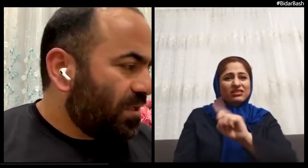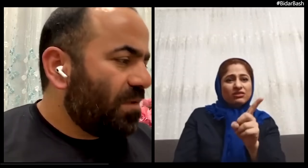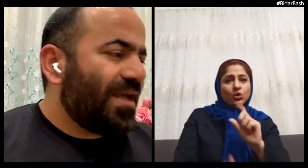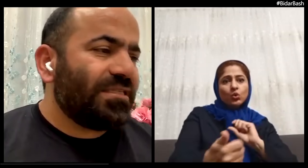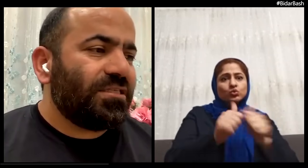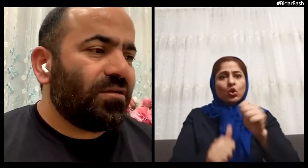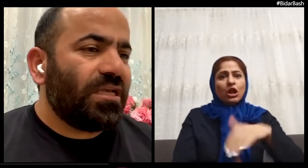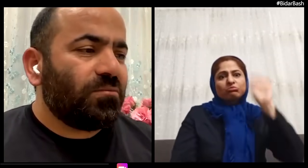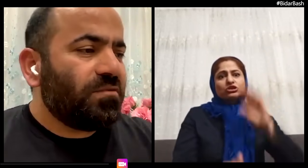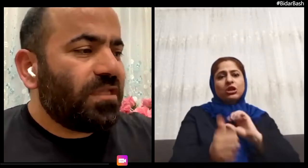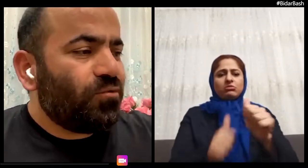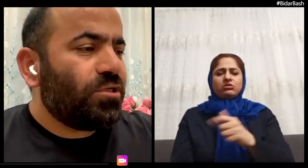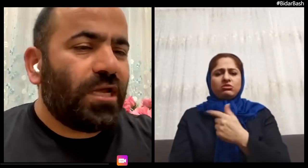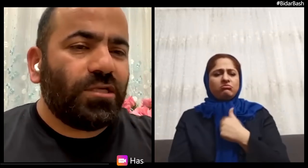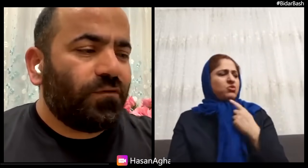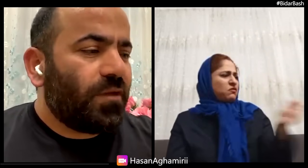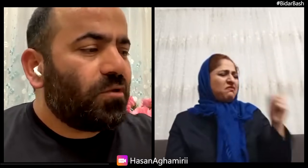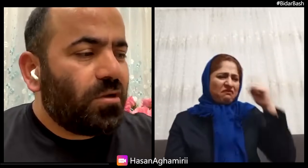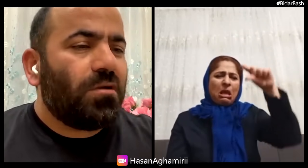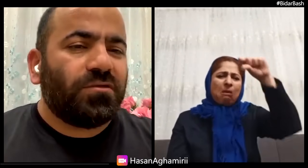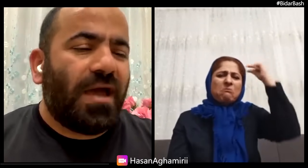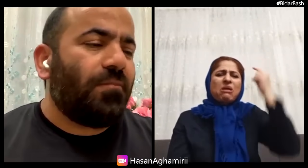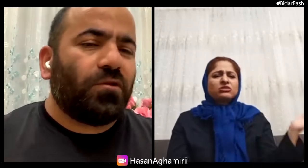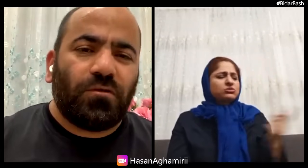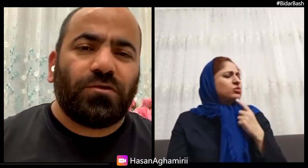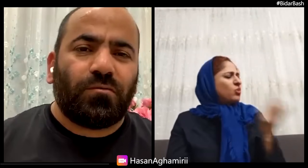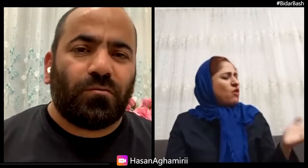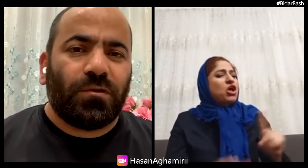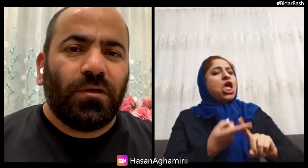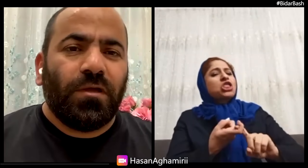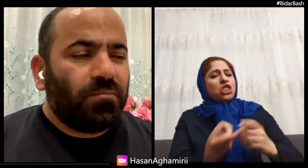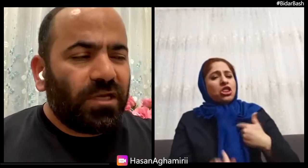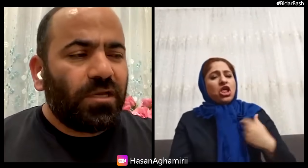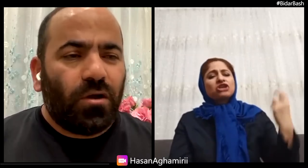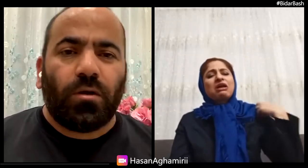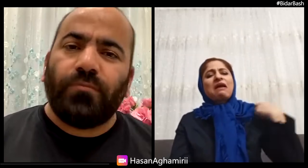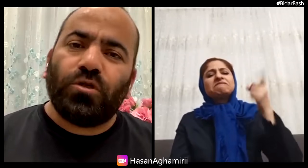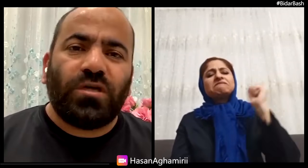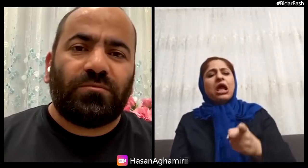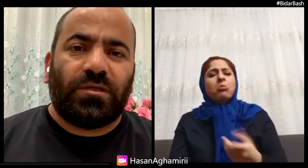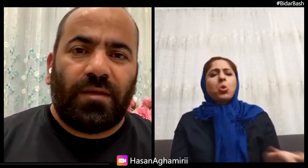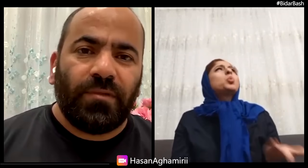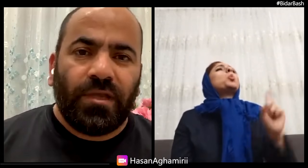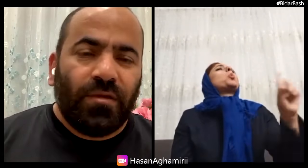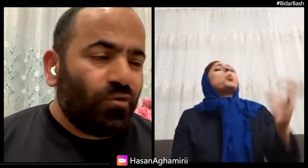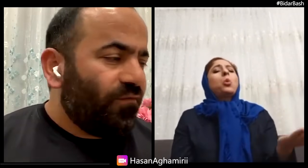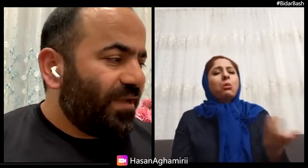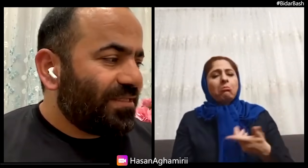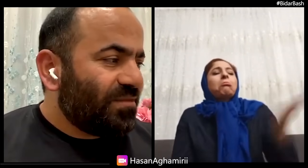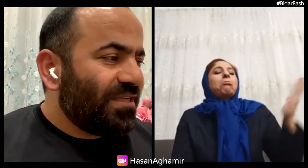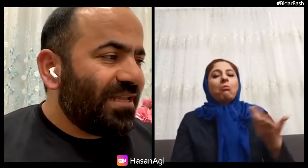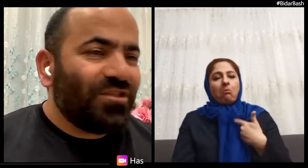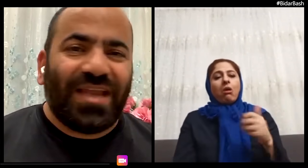من فکر کردم یه بسیجی ساده است، میگم زدم پشت کلش، گفتم داداش فرمانده کجا بود؟ بی خیال همینجوری گاز میدادم.